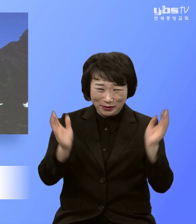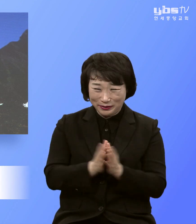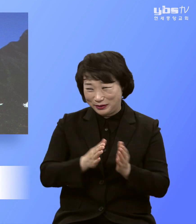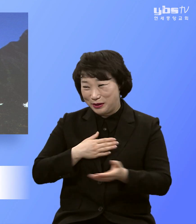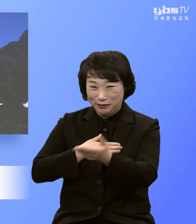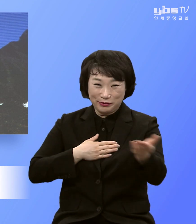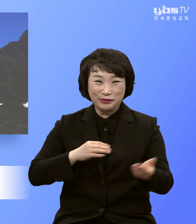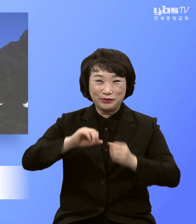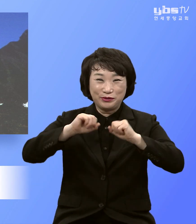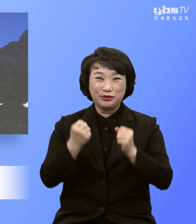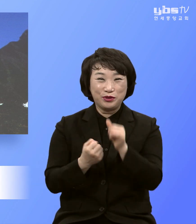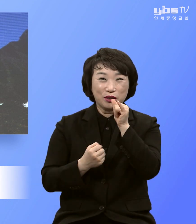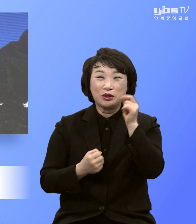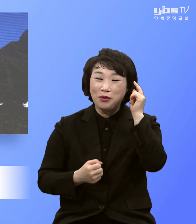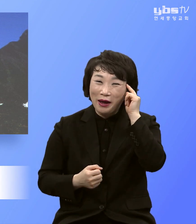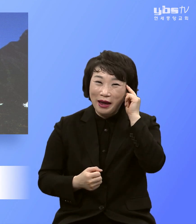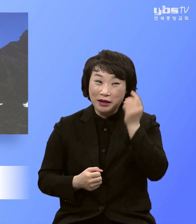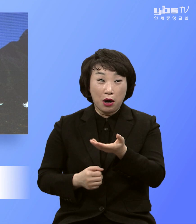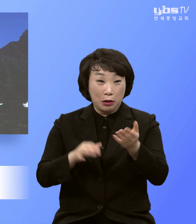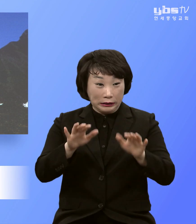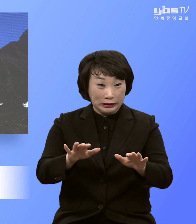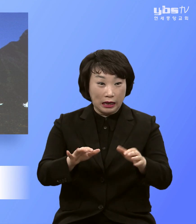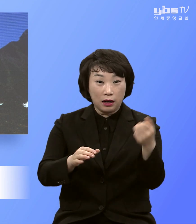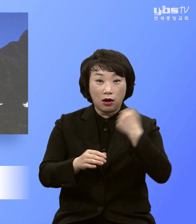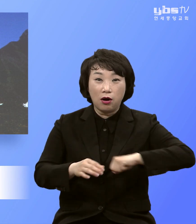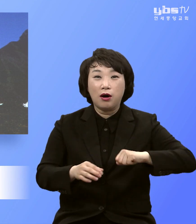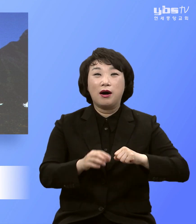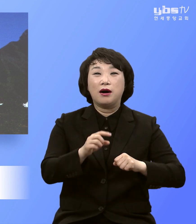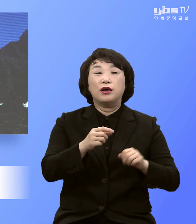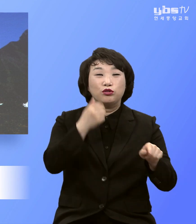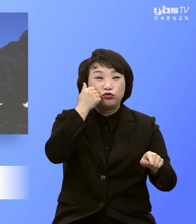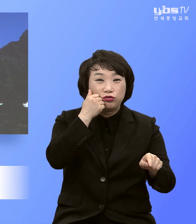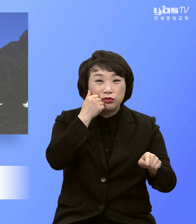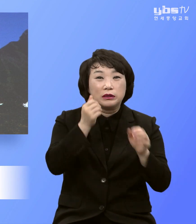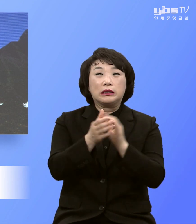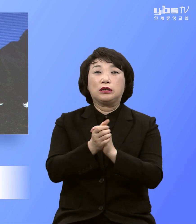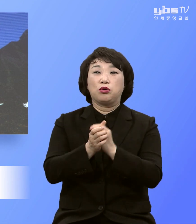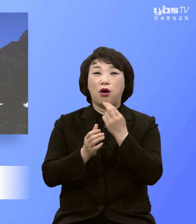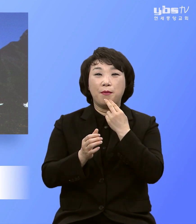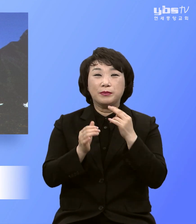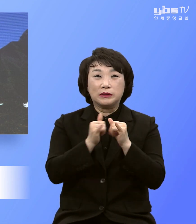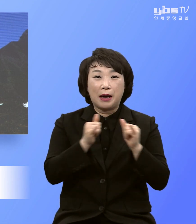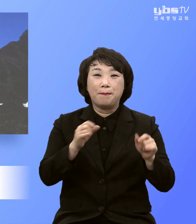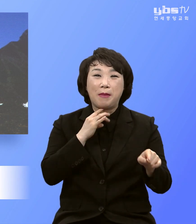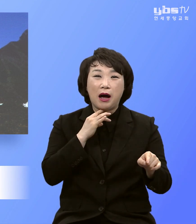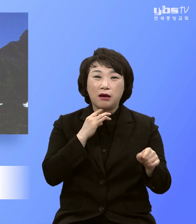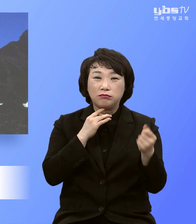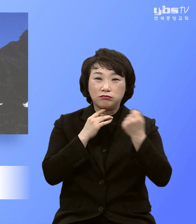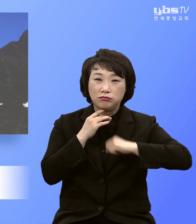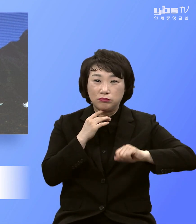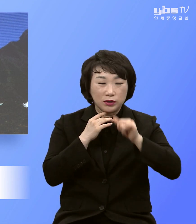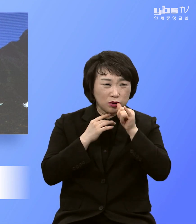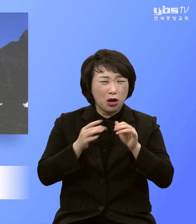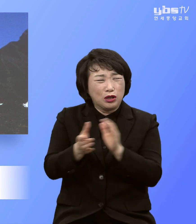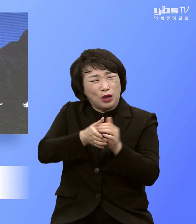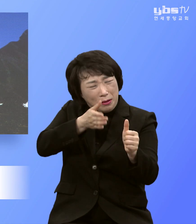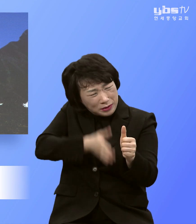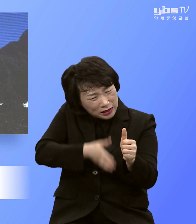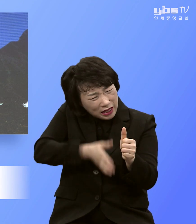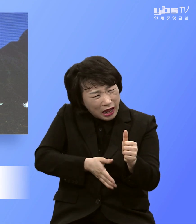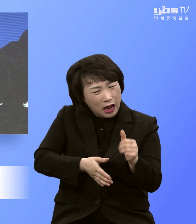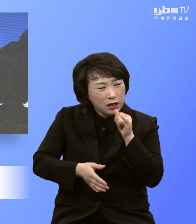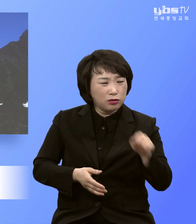순종하잖아요. 근데 누구만 거역하느냐? 기도하지 않는 사람, 아무리 기도하라고